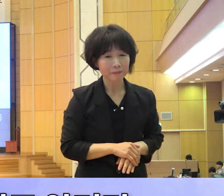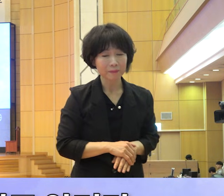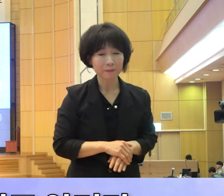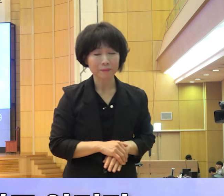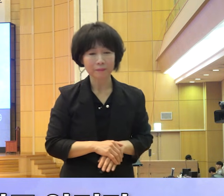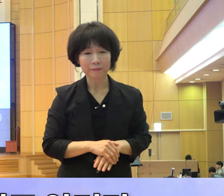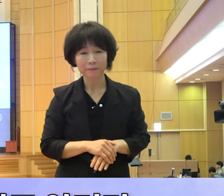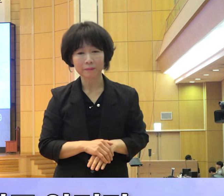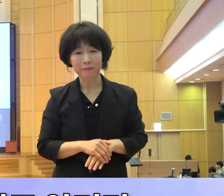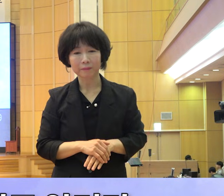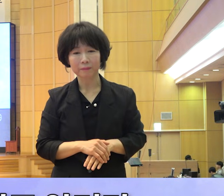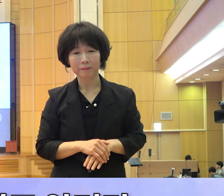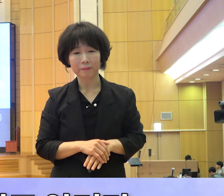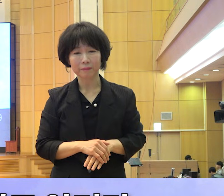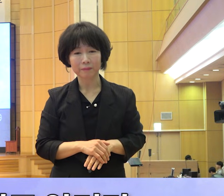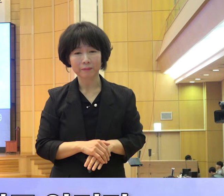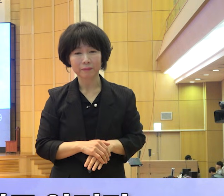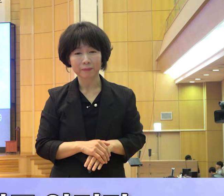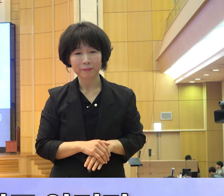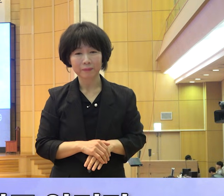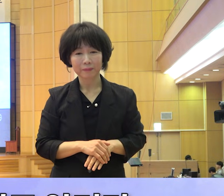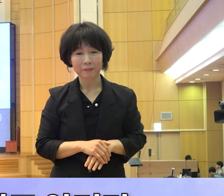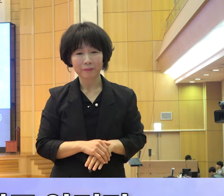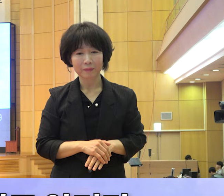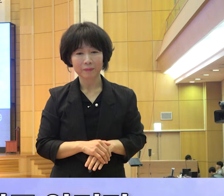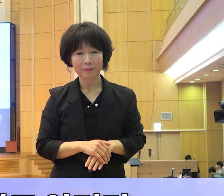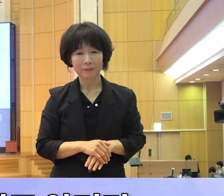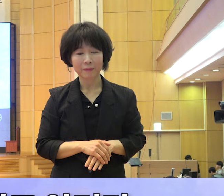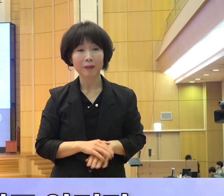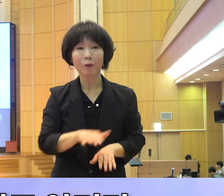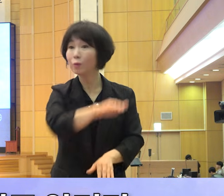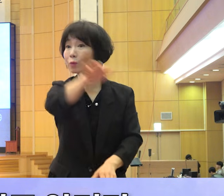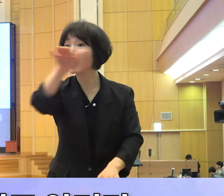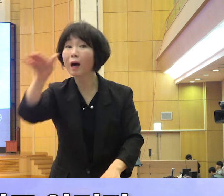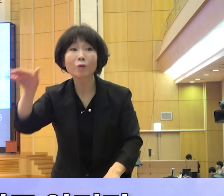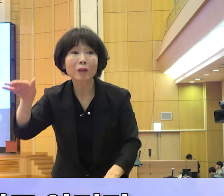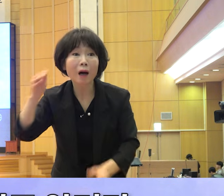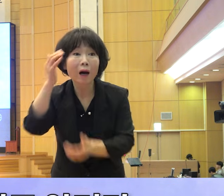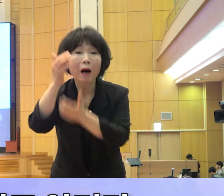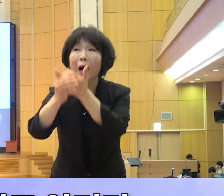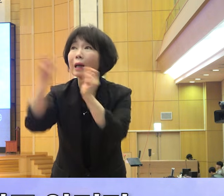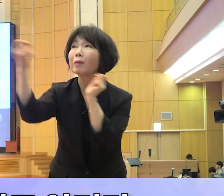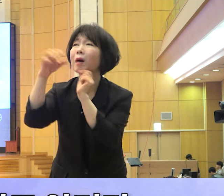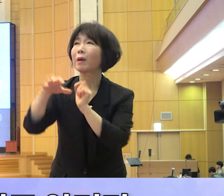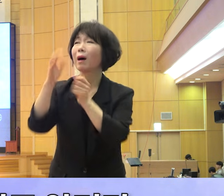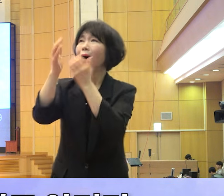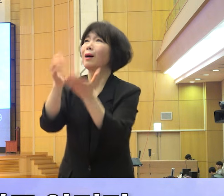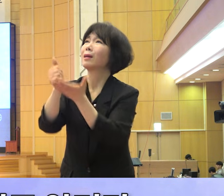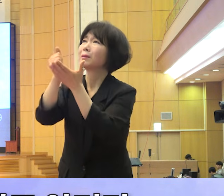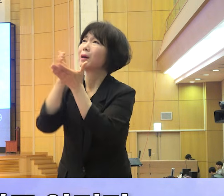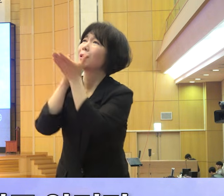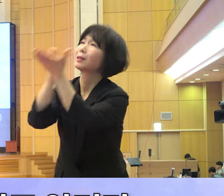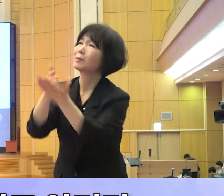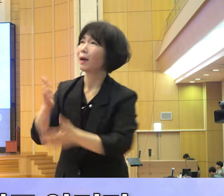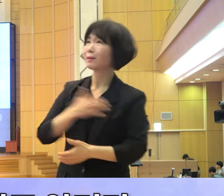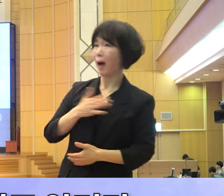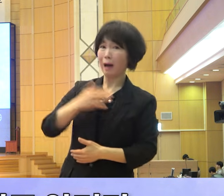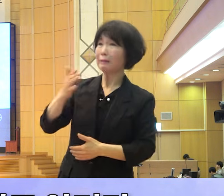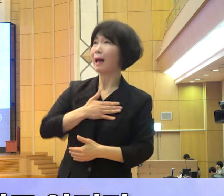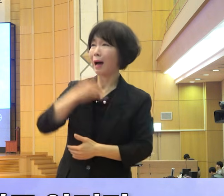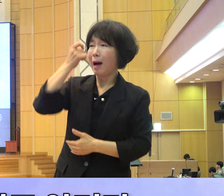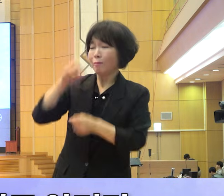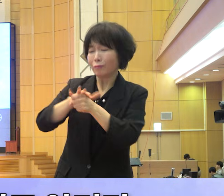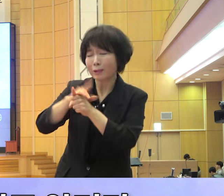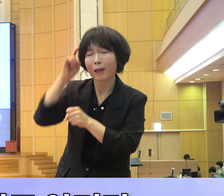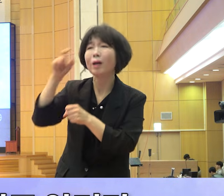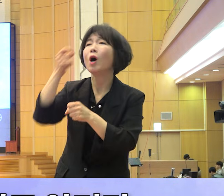것들이 있기 때문에 하나님 앞에는 불쌍히 여겨 주옵소서. 여러분, 하나님이 불쌍히 여기지